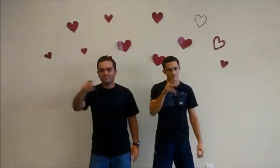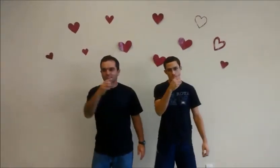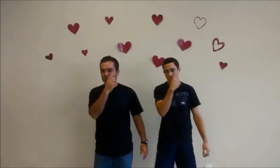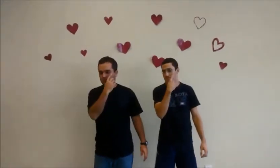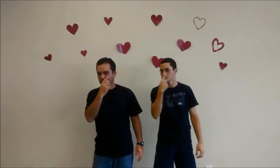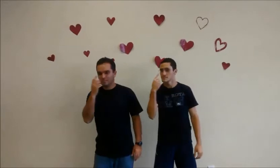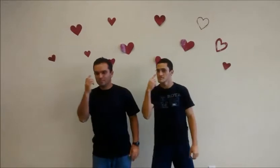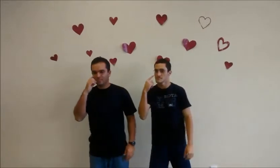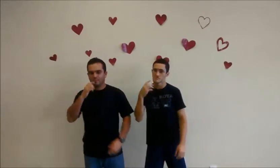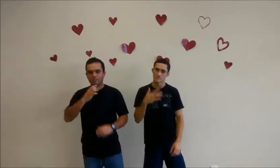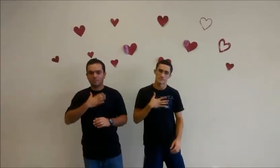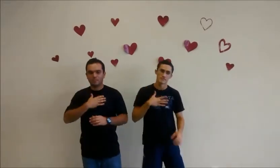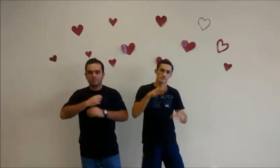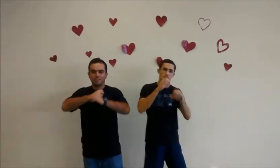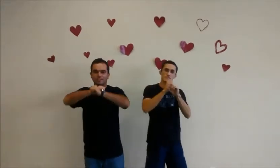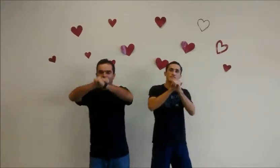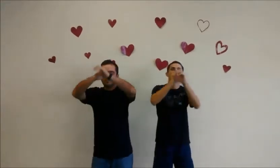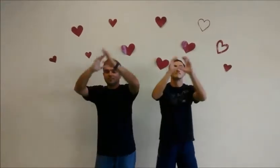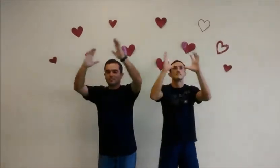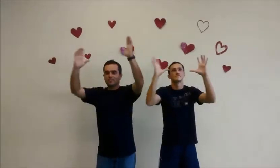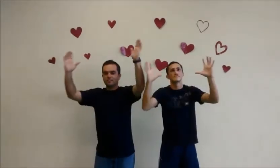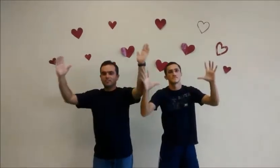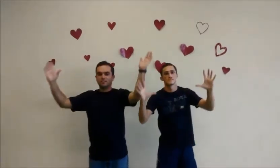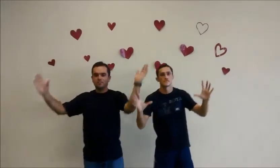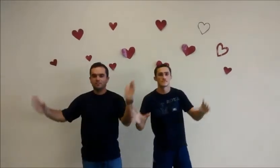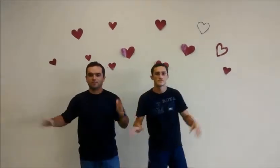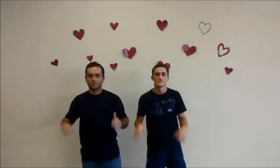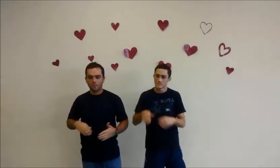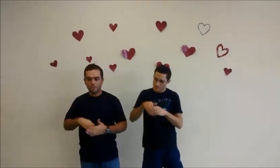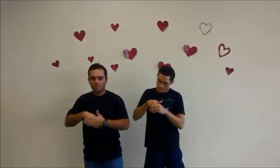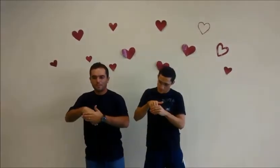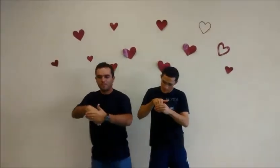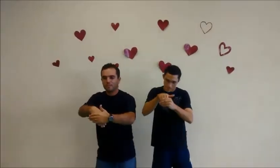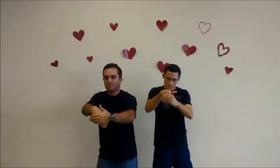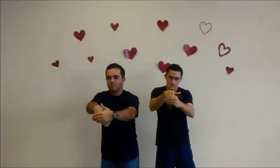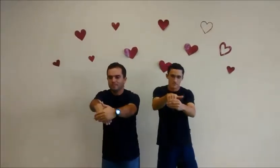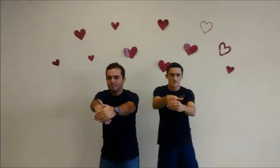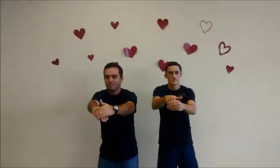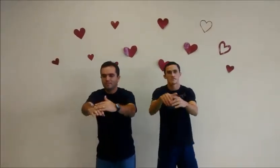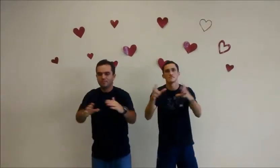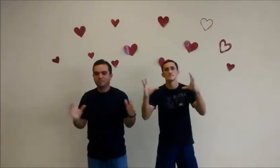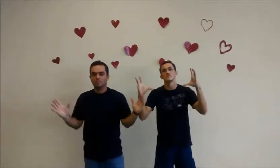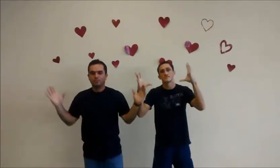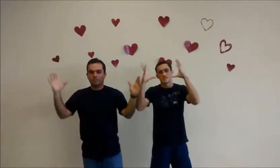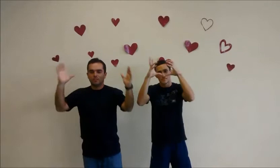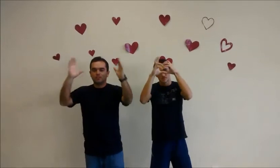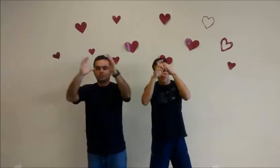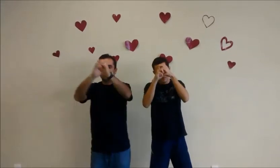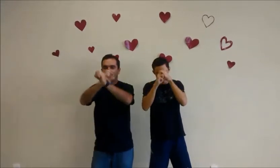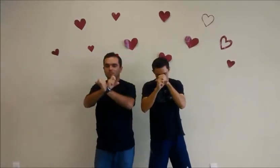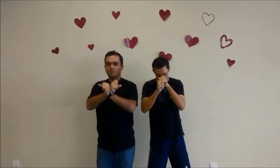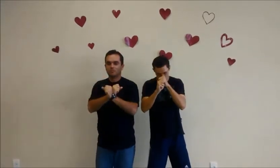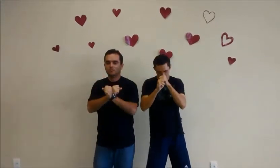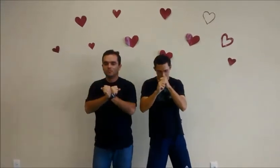Seus olhos, meu clarão, me guiam dentro da